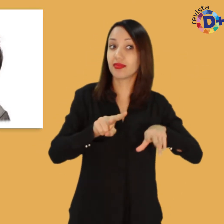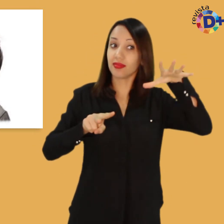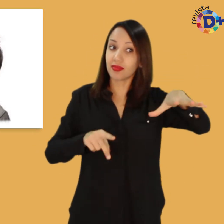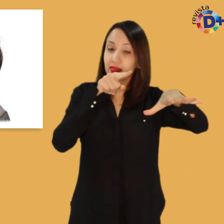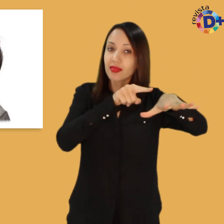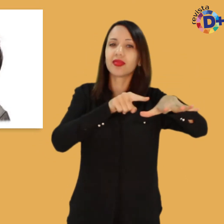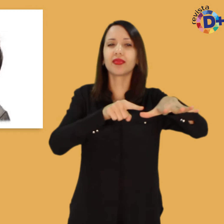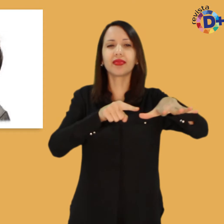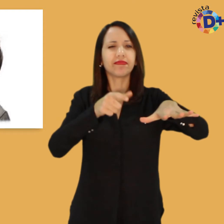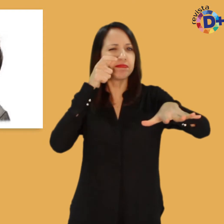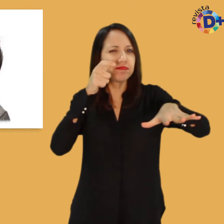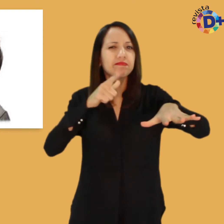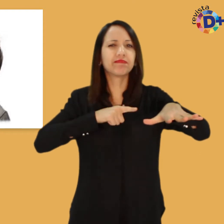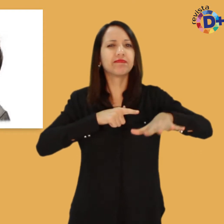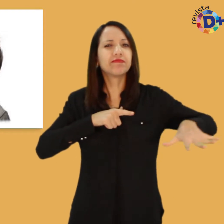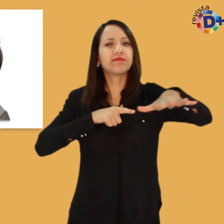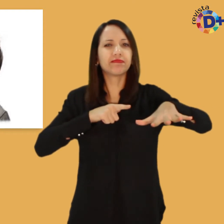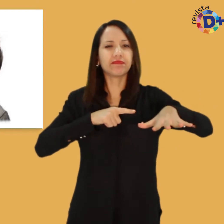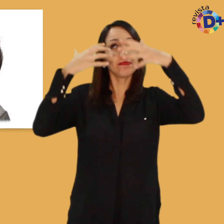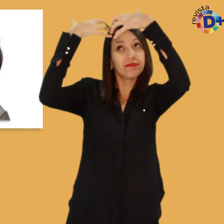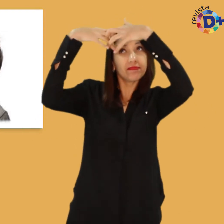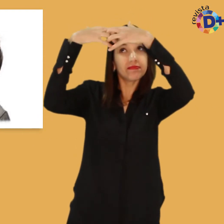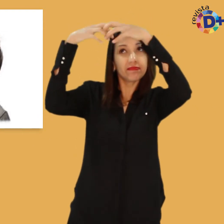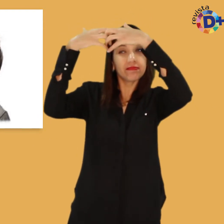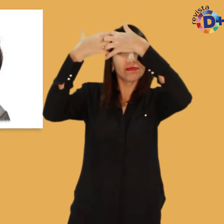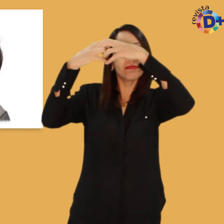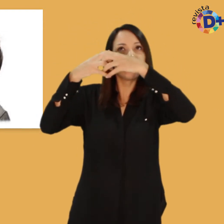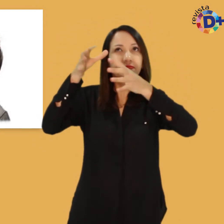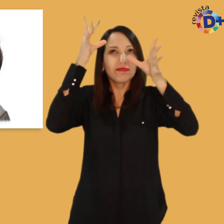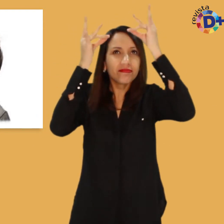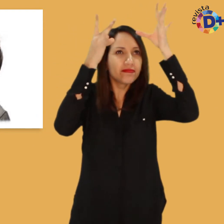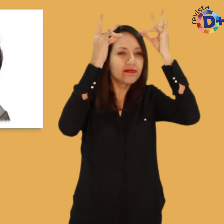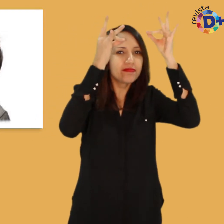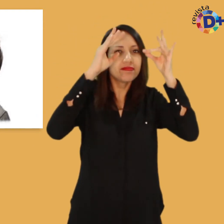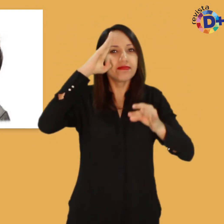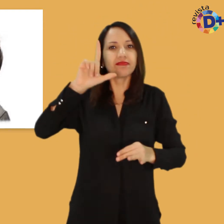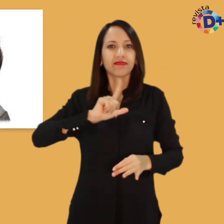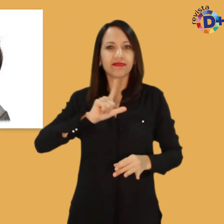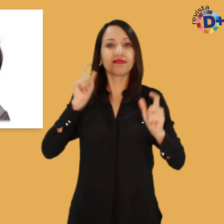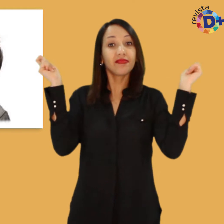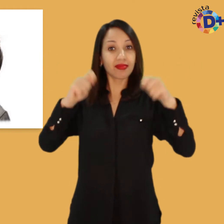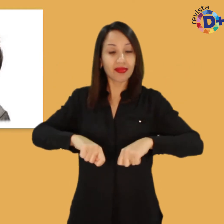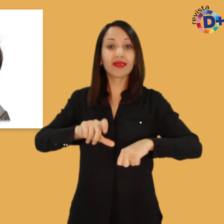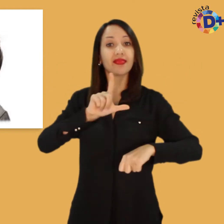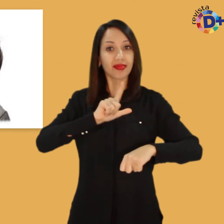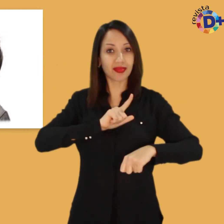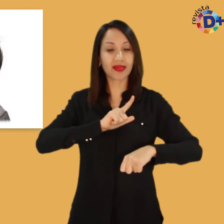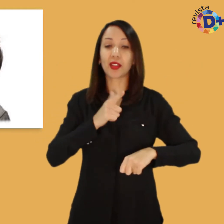interessados nos aspectos neurosensoriais, sobretudo no tocante à capacidade ou incapacidade